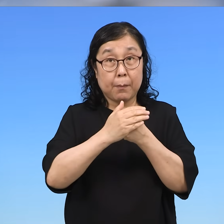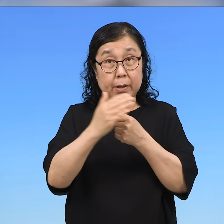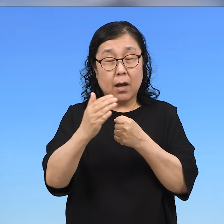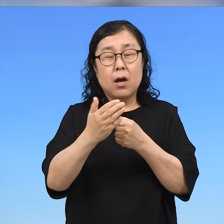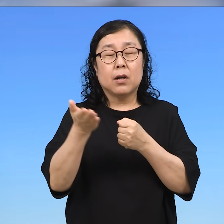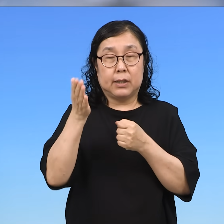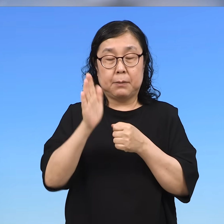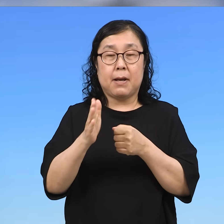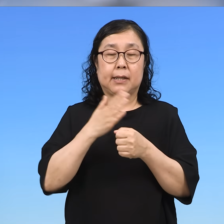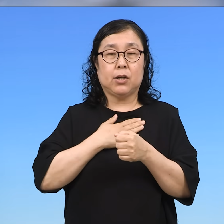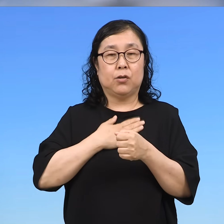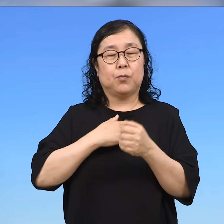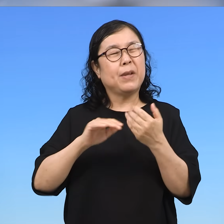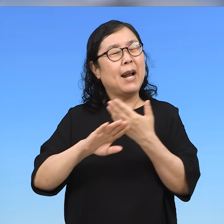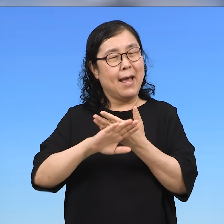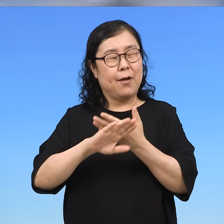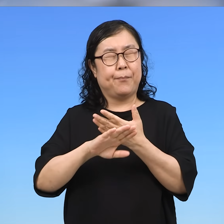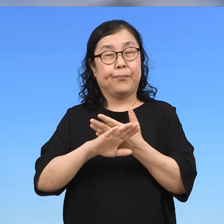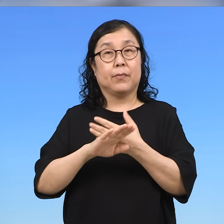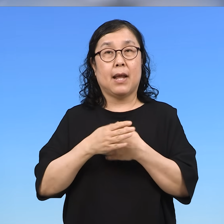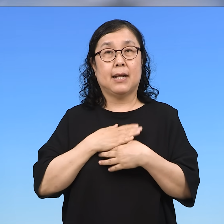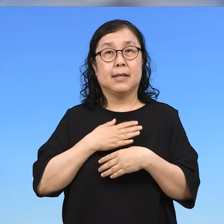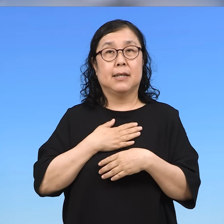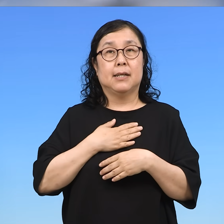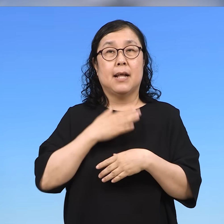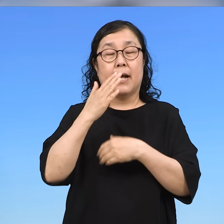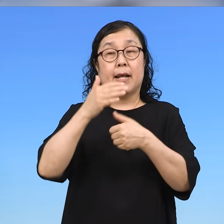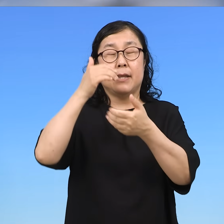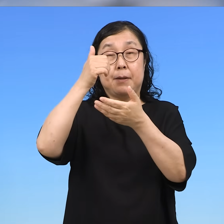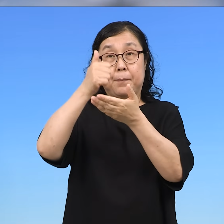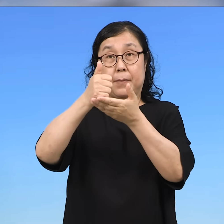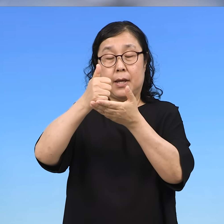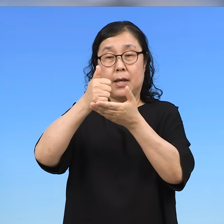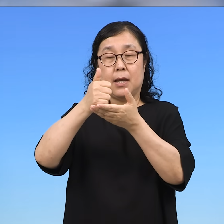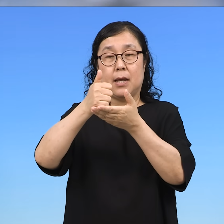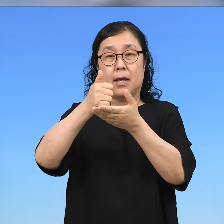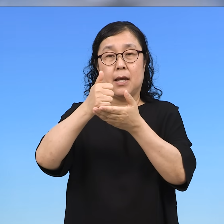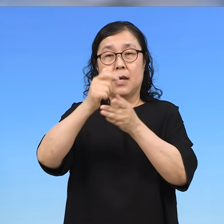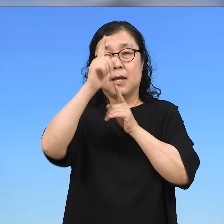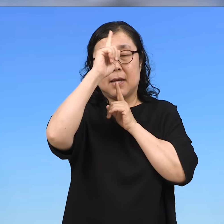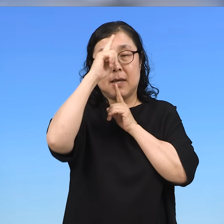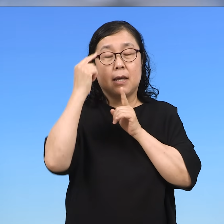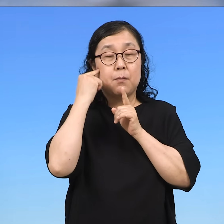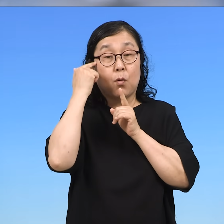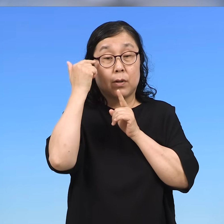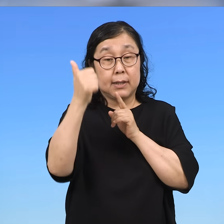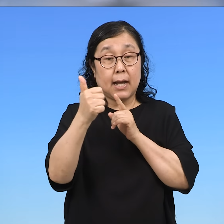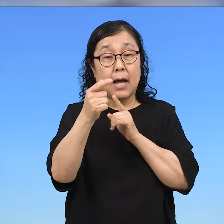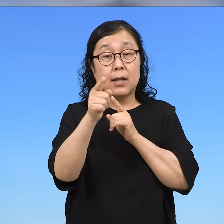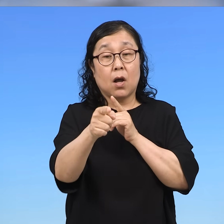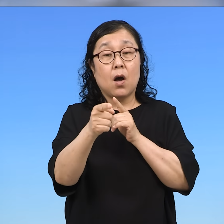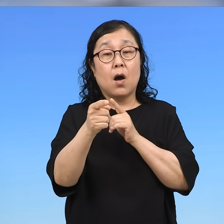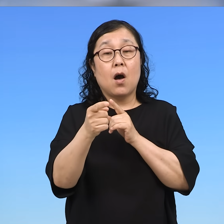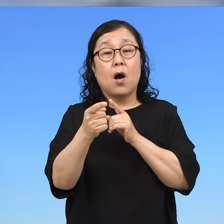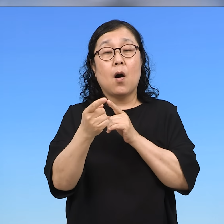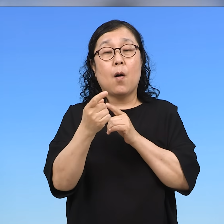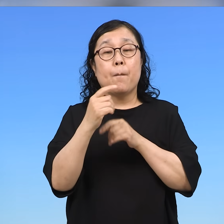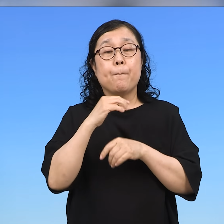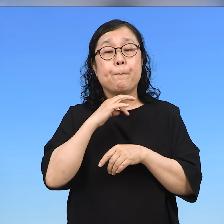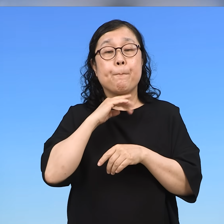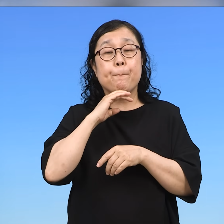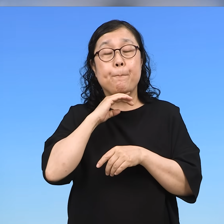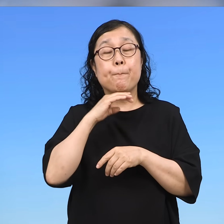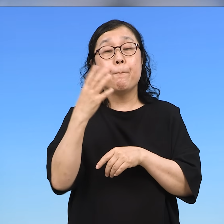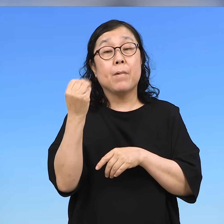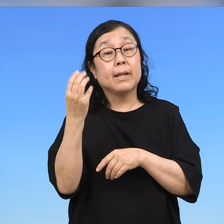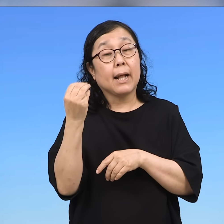그러나 사실 저는 그렇지 않습니다. 만약에 하나님이 저보고 이 목사 너 몇 살까지 살래? 네가 결정해라